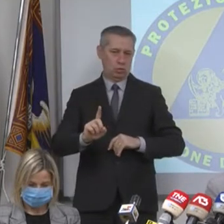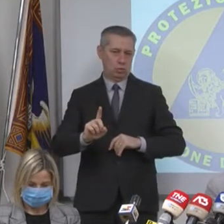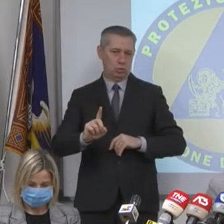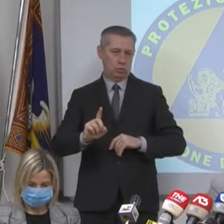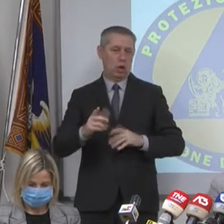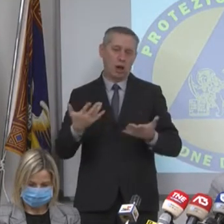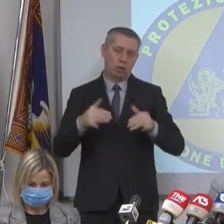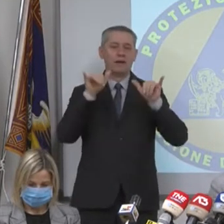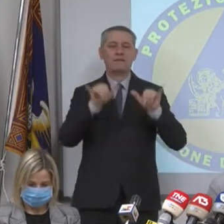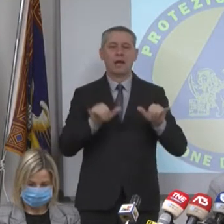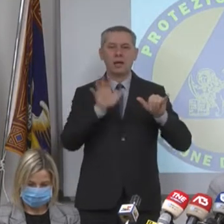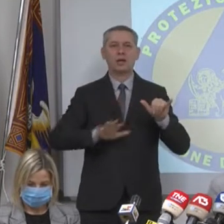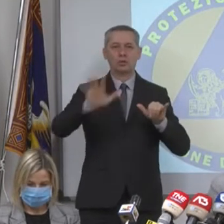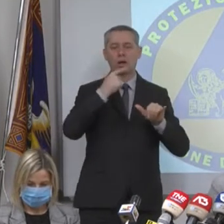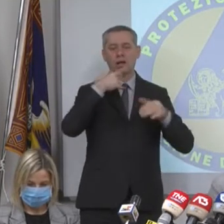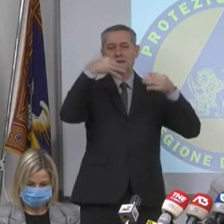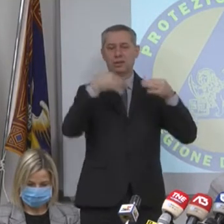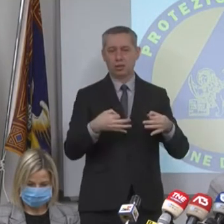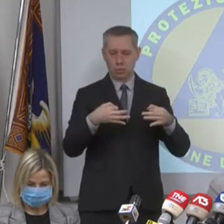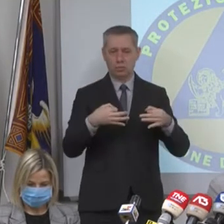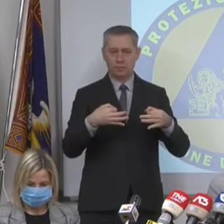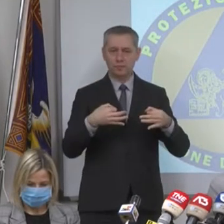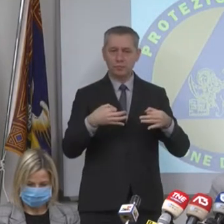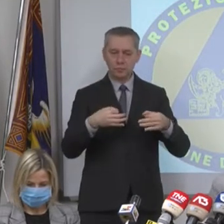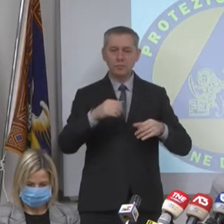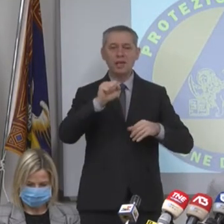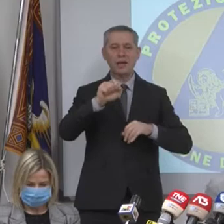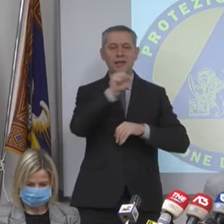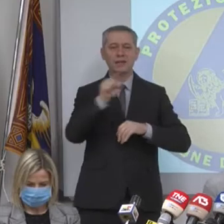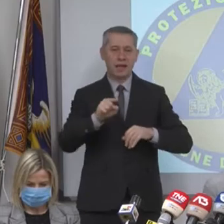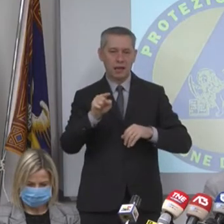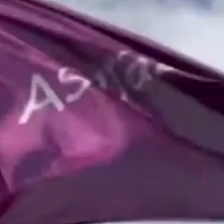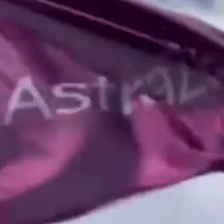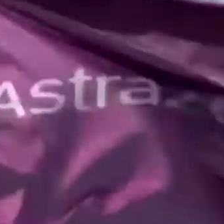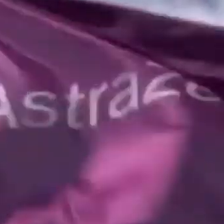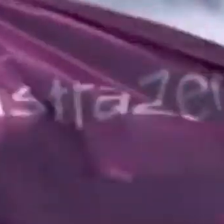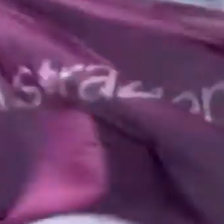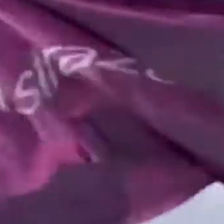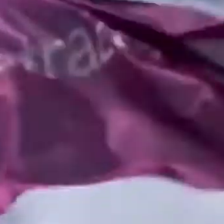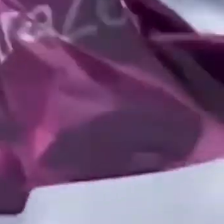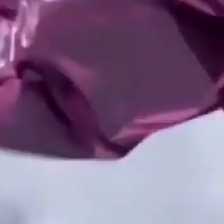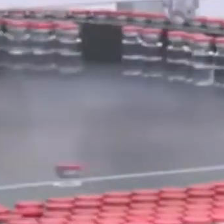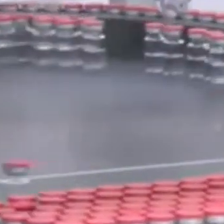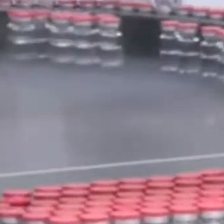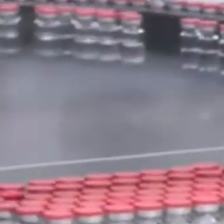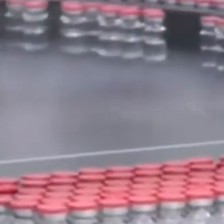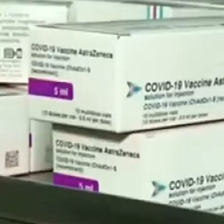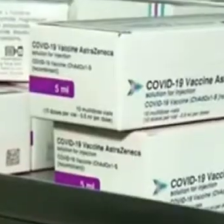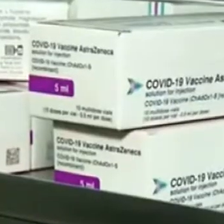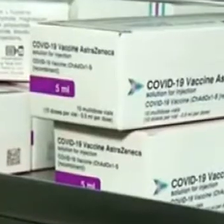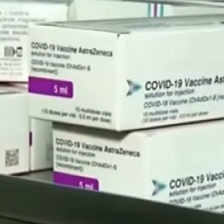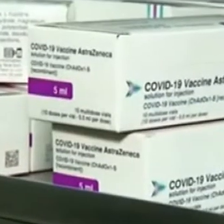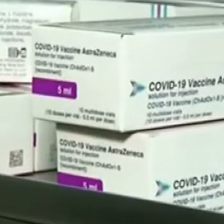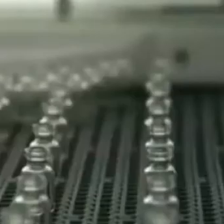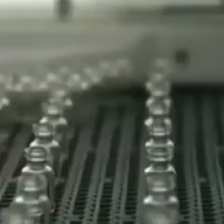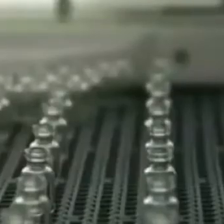Il Veneto ha deciso in questa fase di non far più vaccini AstraZeneca sotto i 60 anni. Questa è la decisione assunta dalla Regione dopo